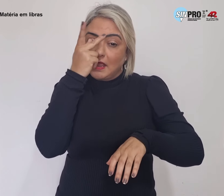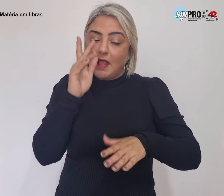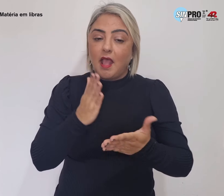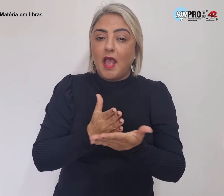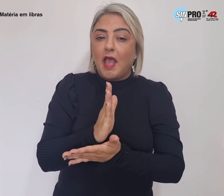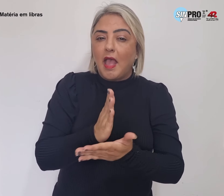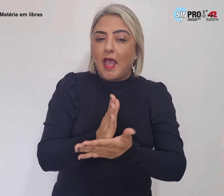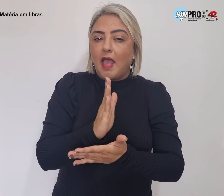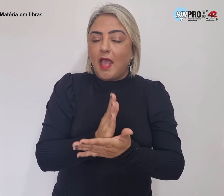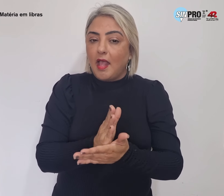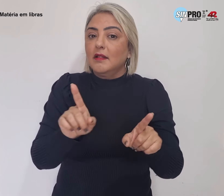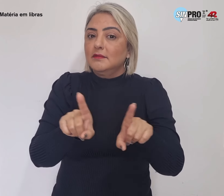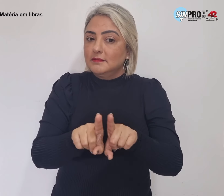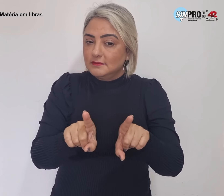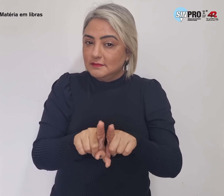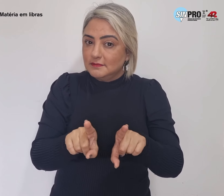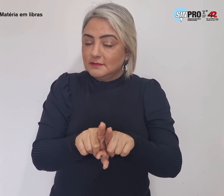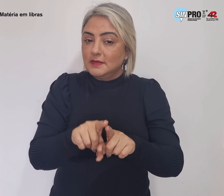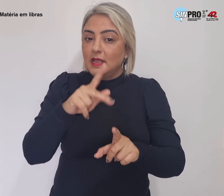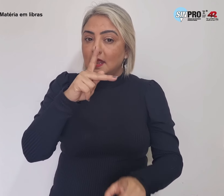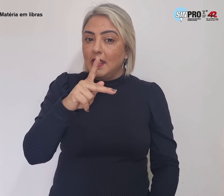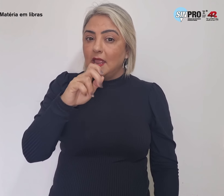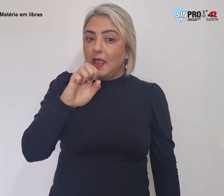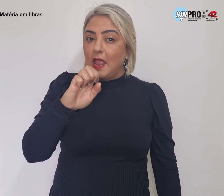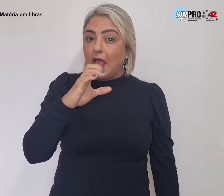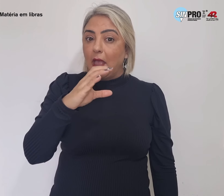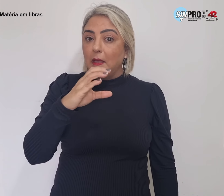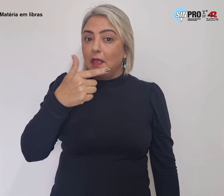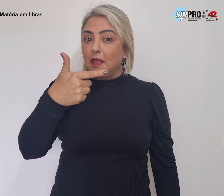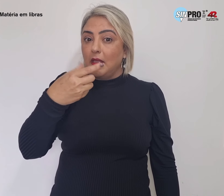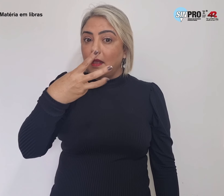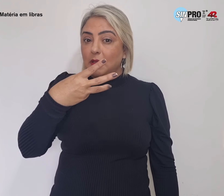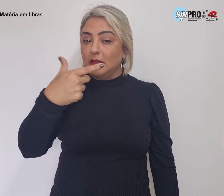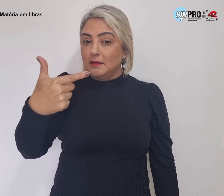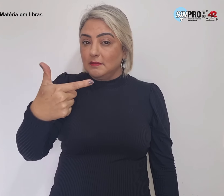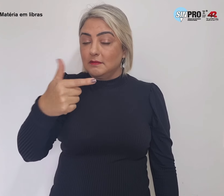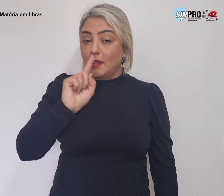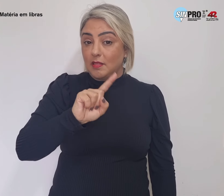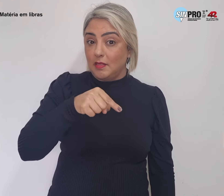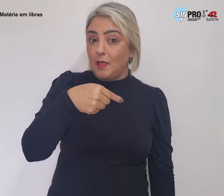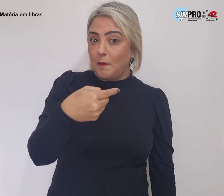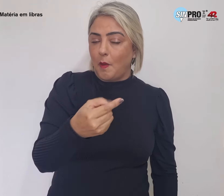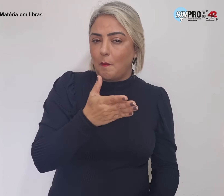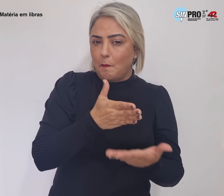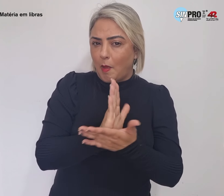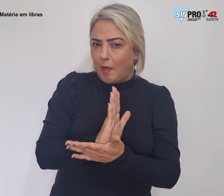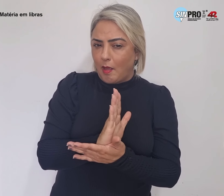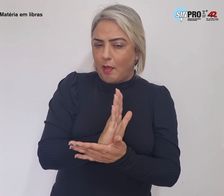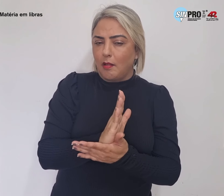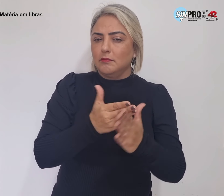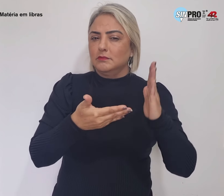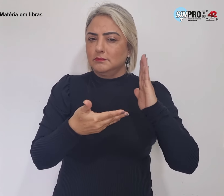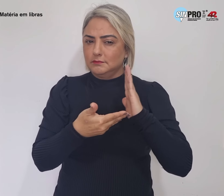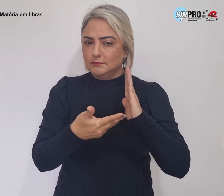inclusive, a PEC 32. Após aprovada pela Câmara, a PEC